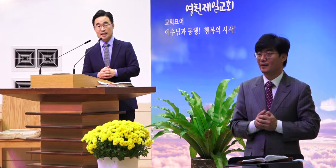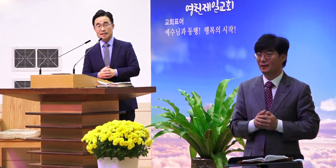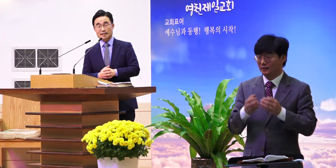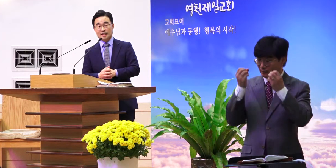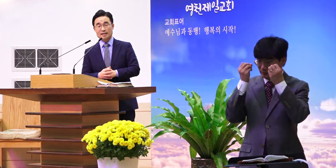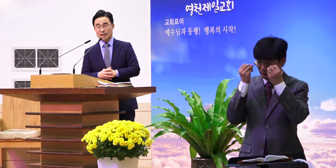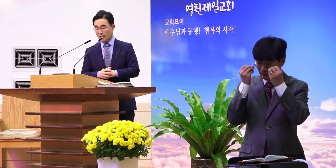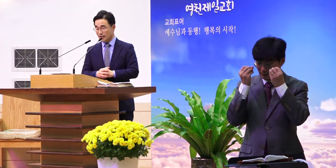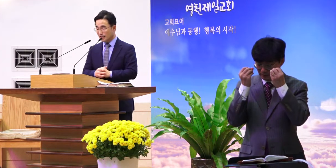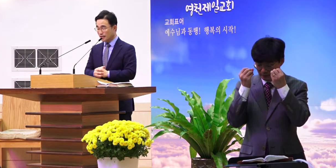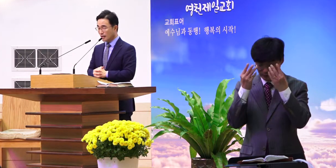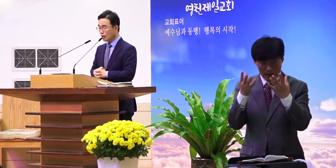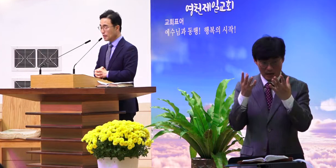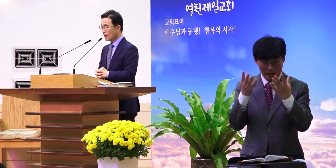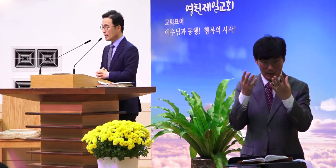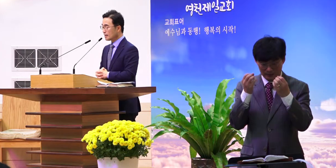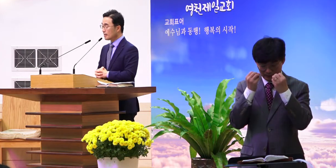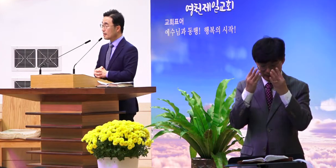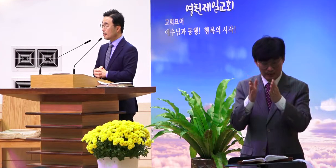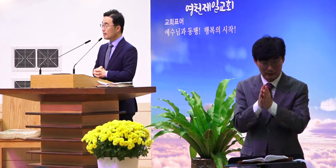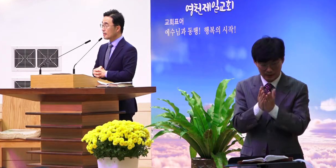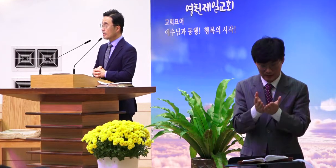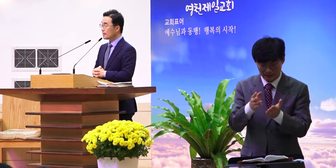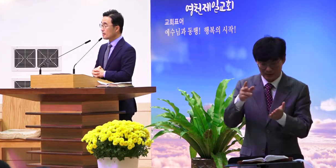창세기 1장에 나옵니다.